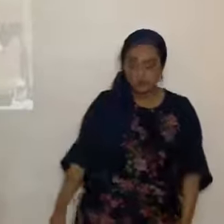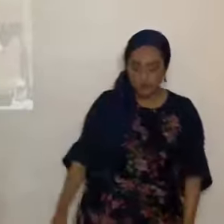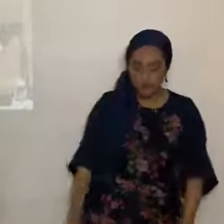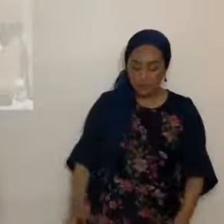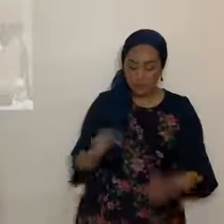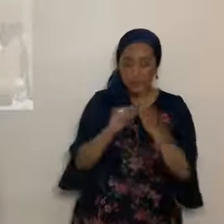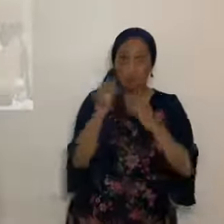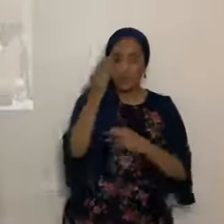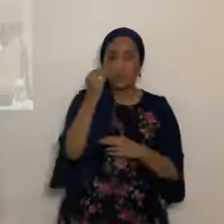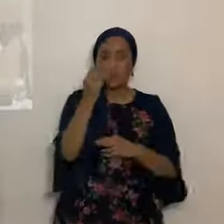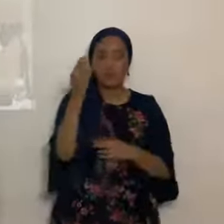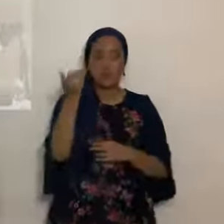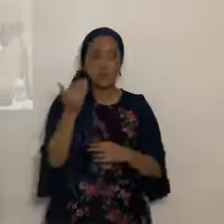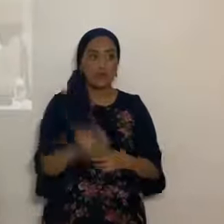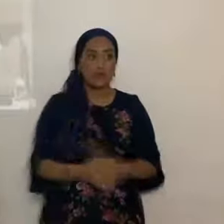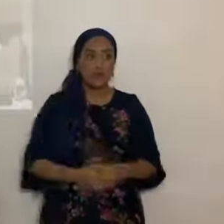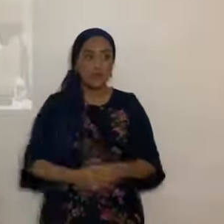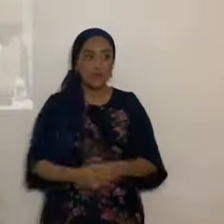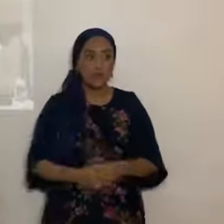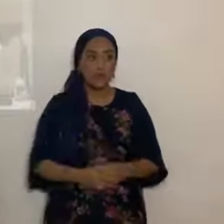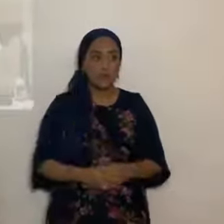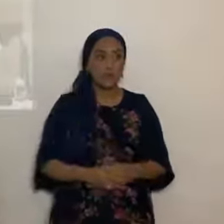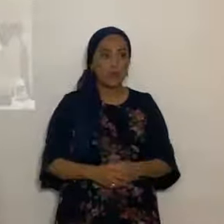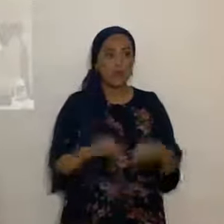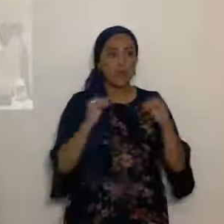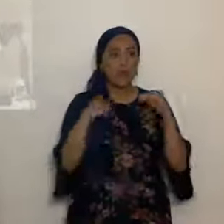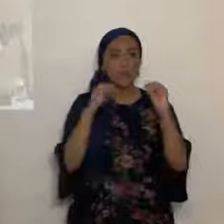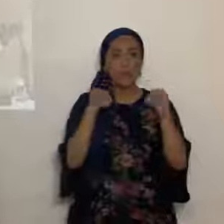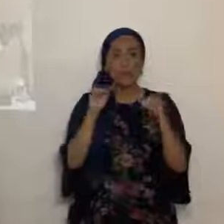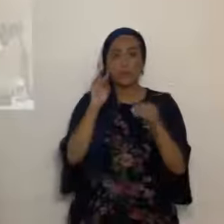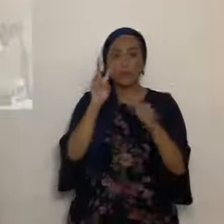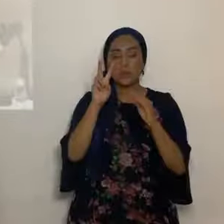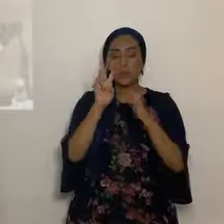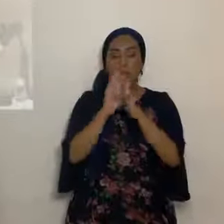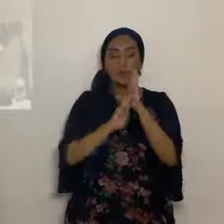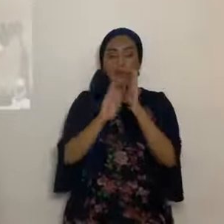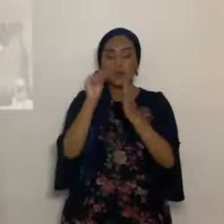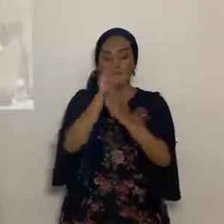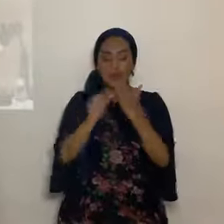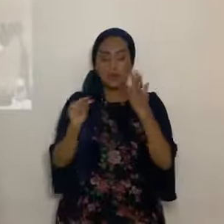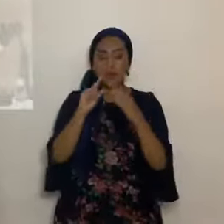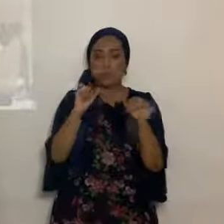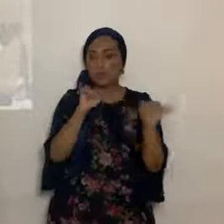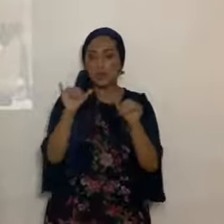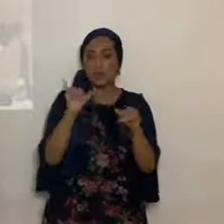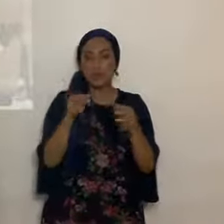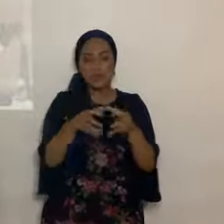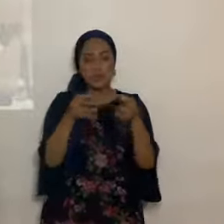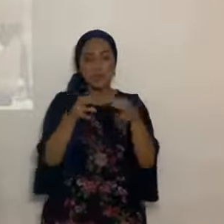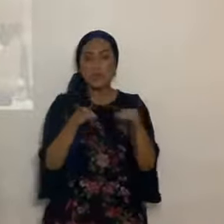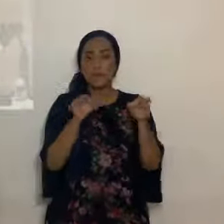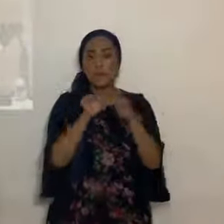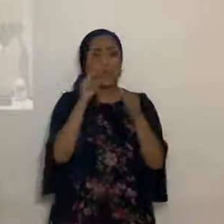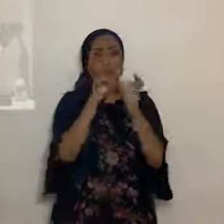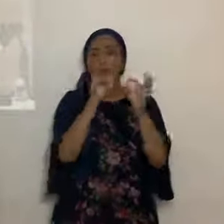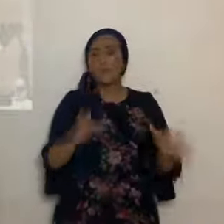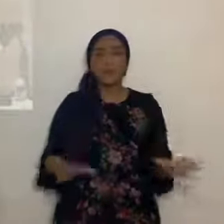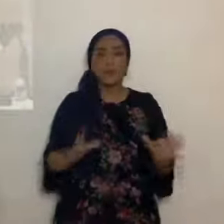verso 14 y 15. Puse 2 citas sobre lo mismo porque es muy importante esto. De nada sirve